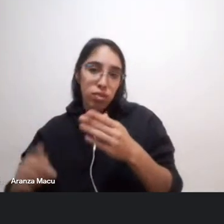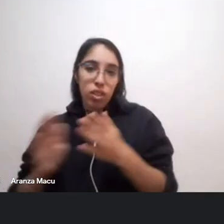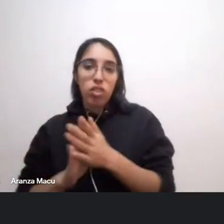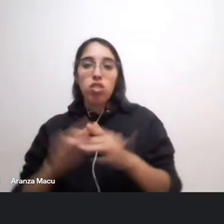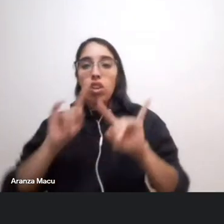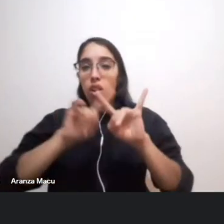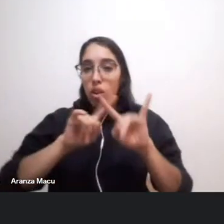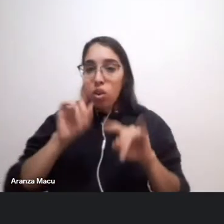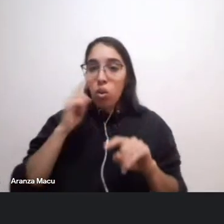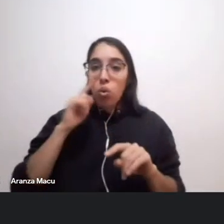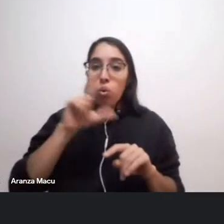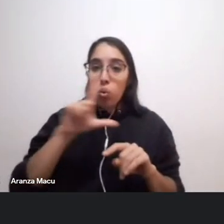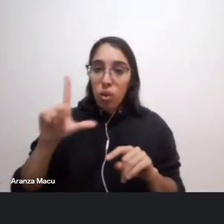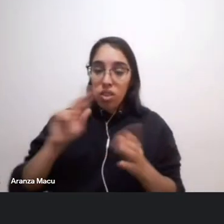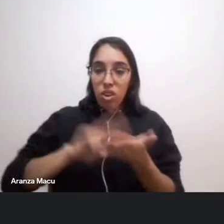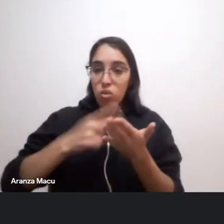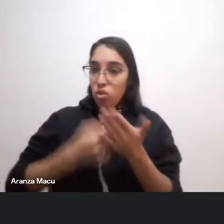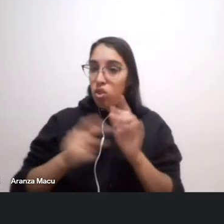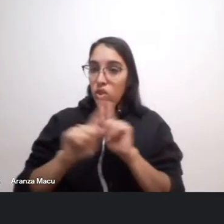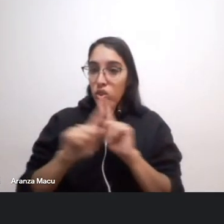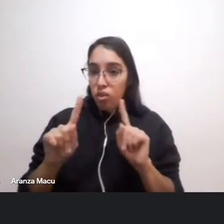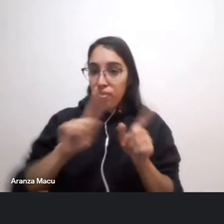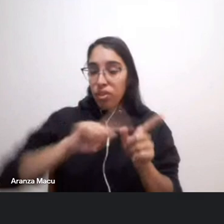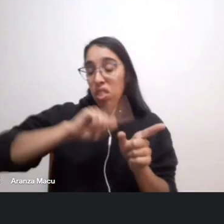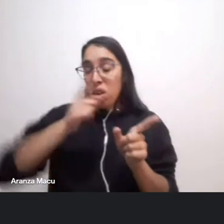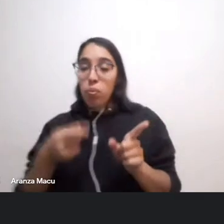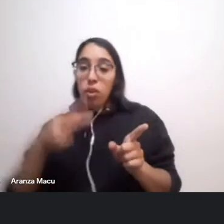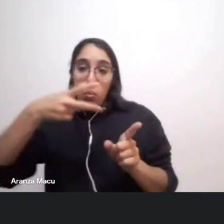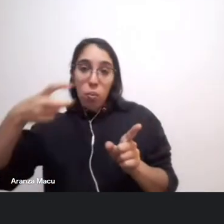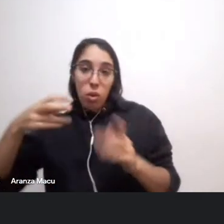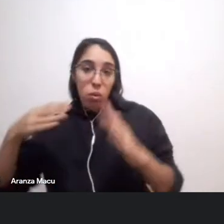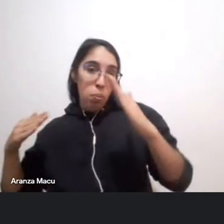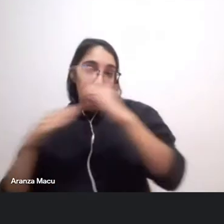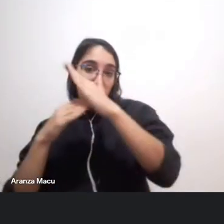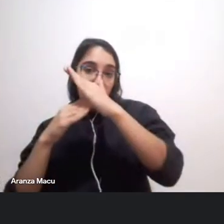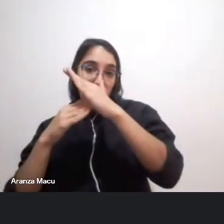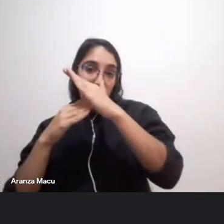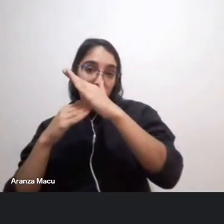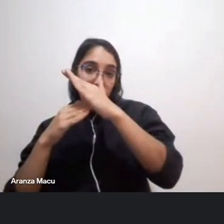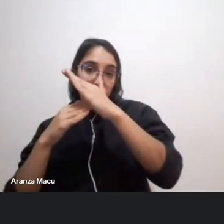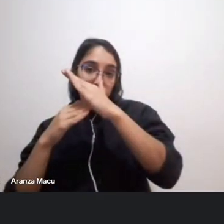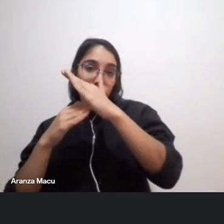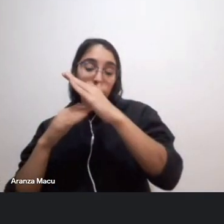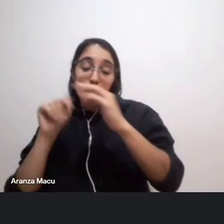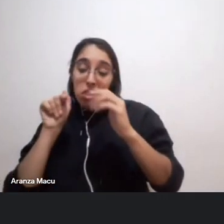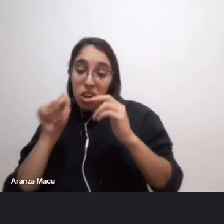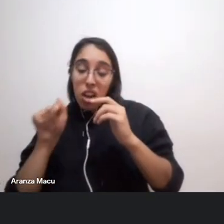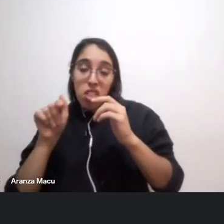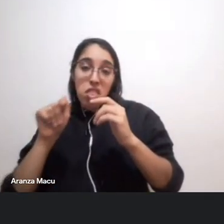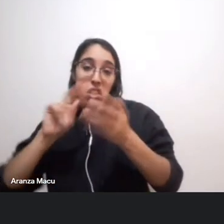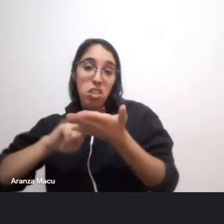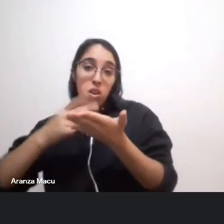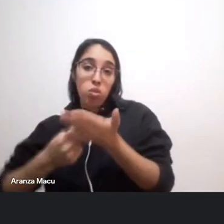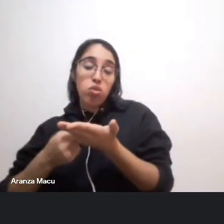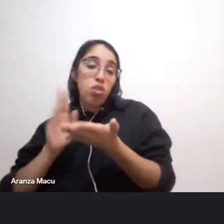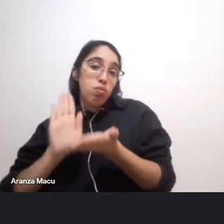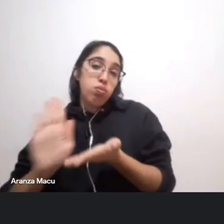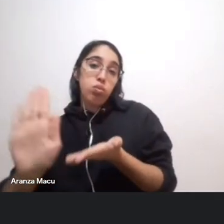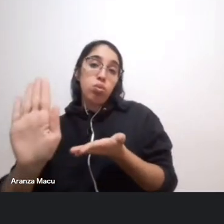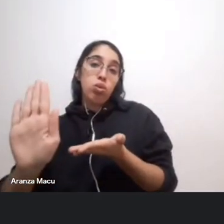el verbo principal, y a ese verbo principal se lo tiene que traducir en futuro, por tener el will adelante.